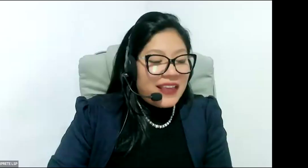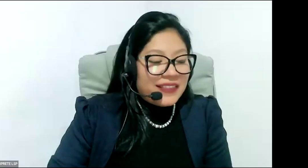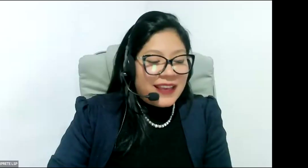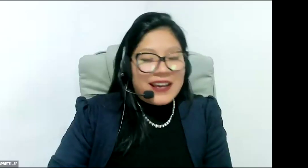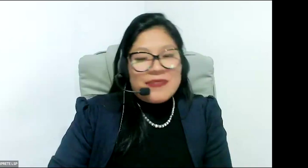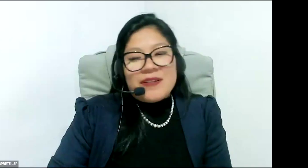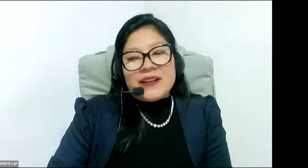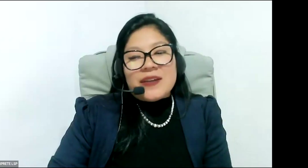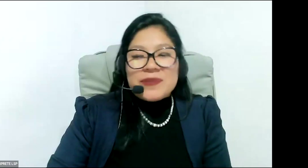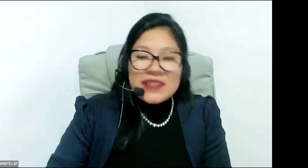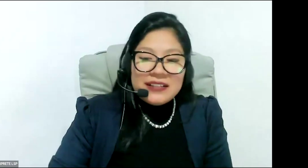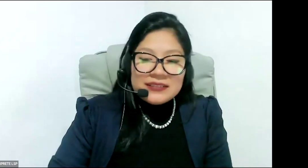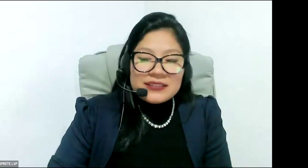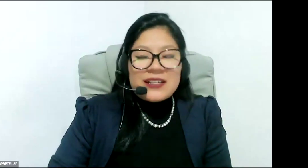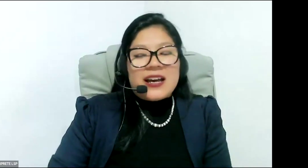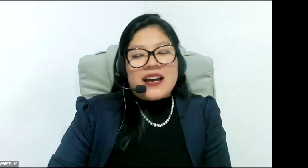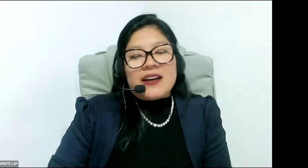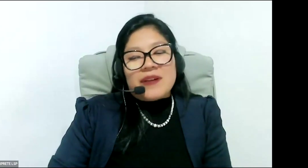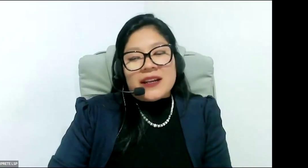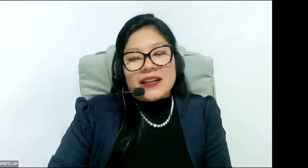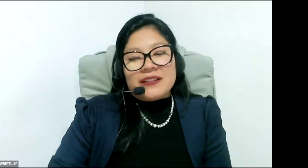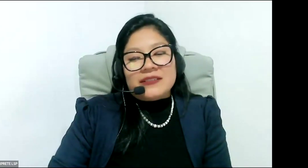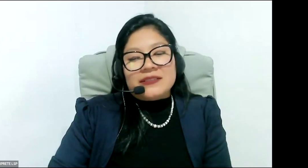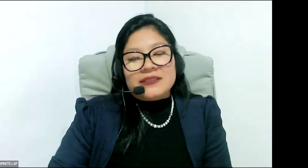fueras tan amable capital